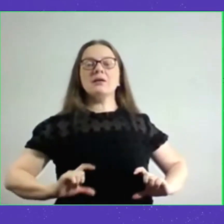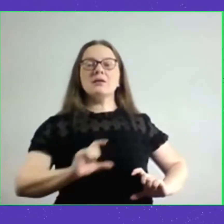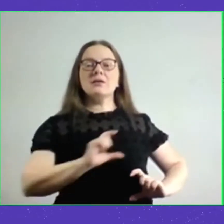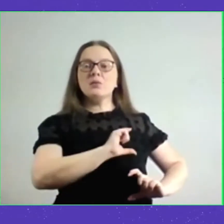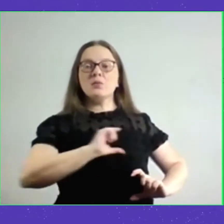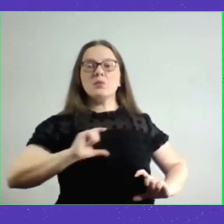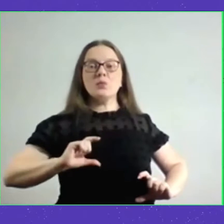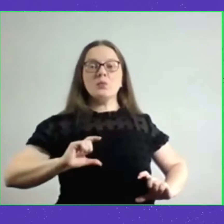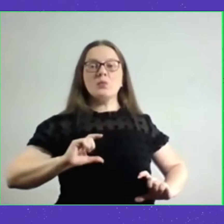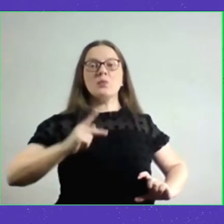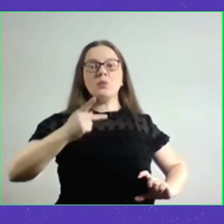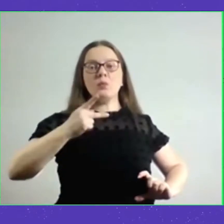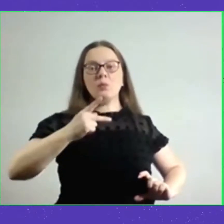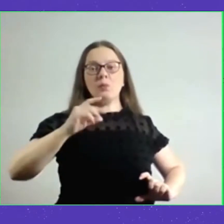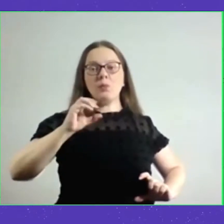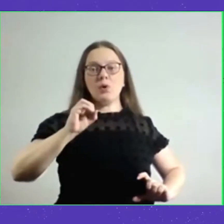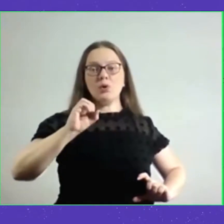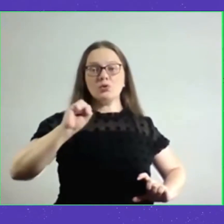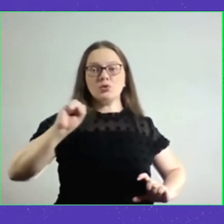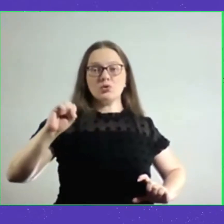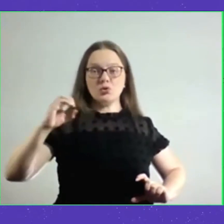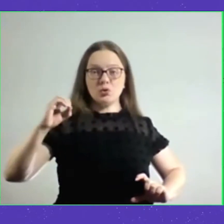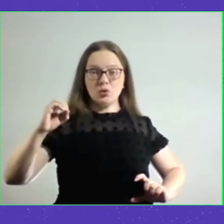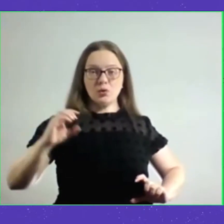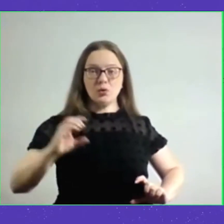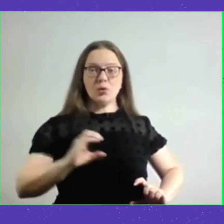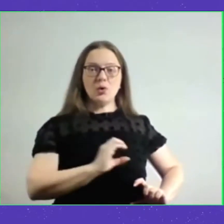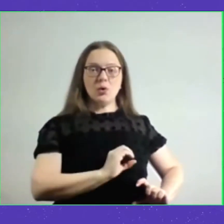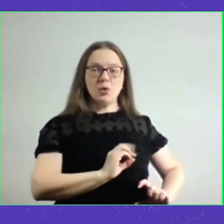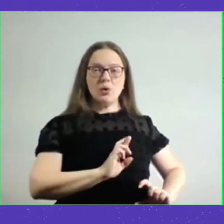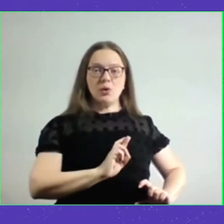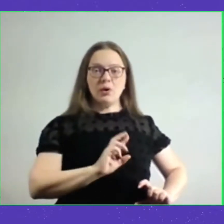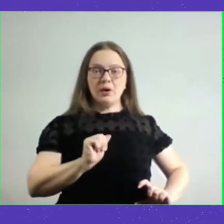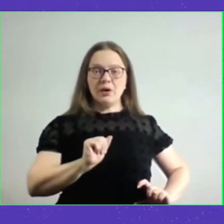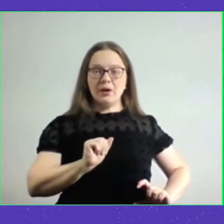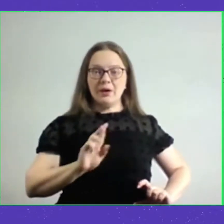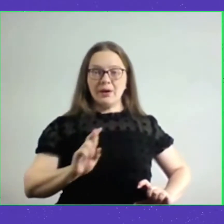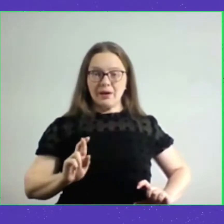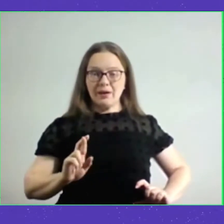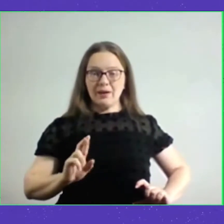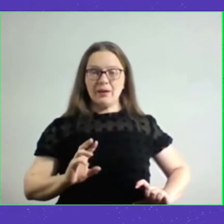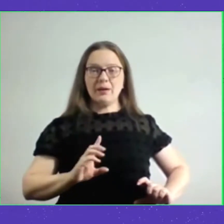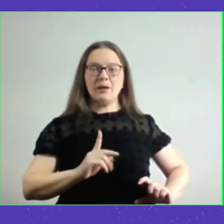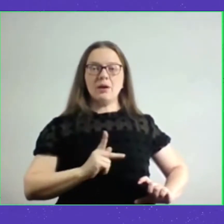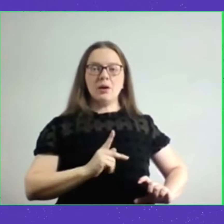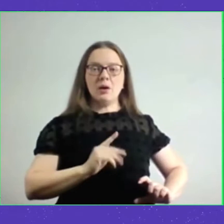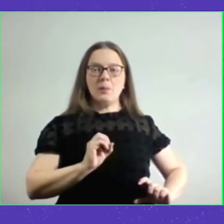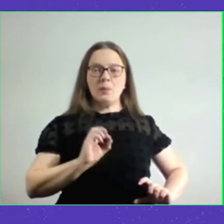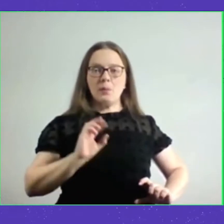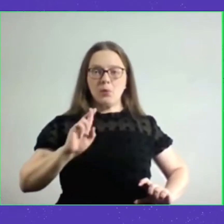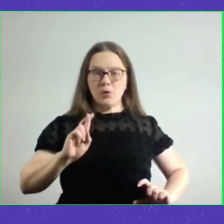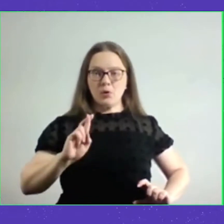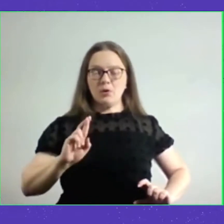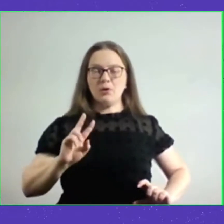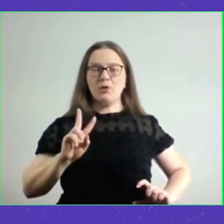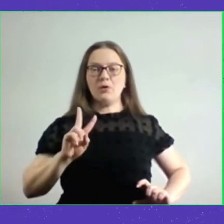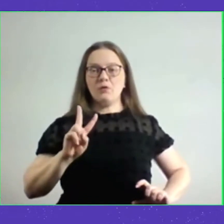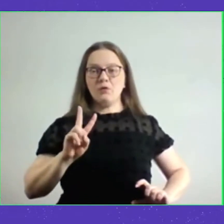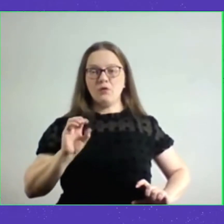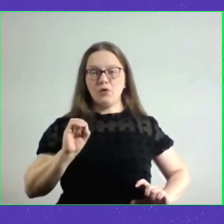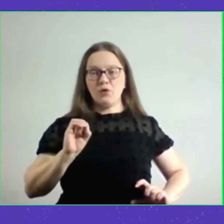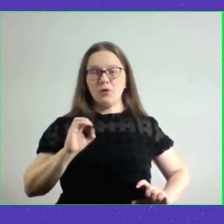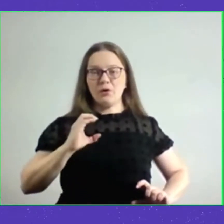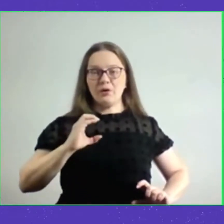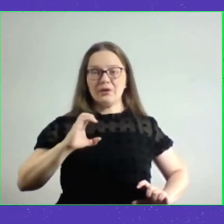Agora ganhei uma camiseta bonita, felizes, né? Não sei se ainda tem disponível lá no centro de